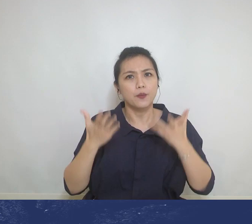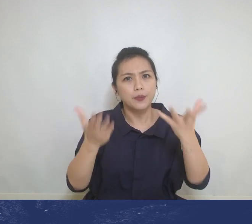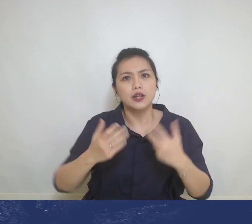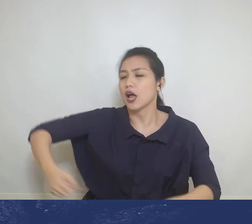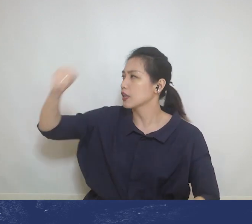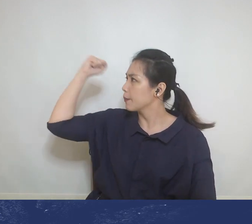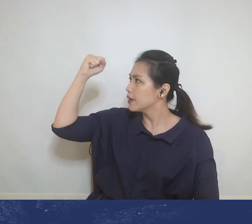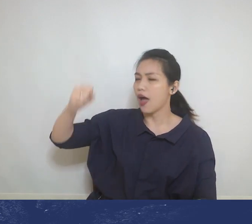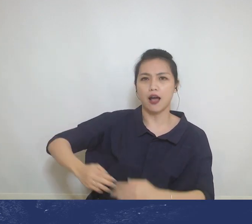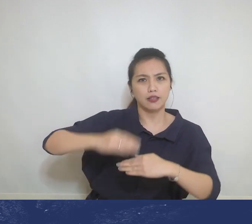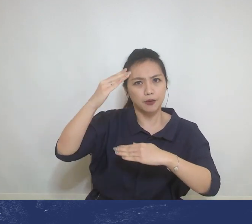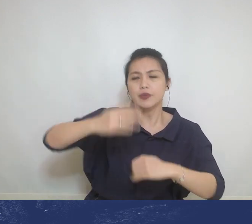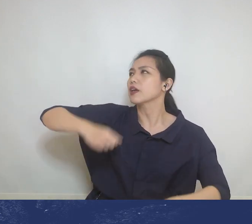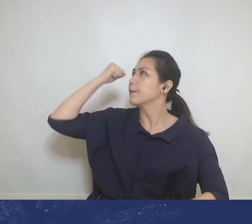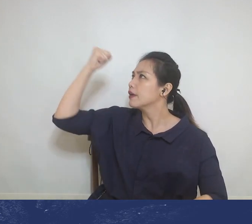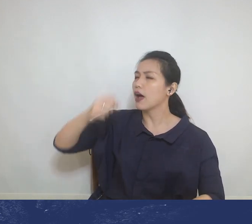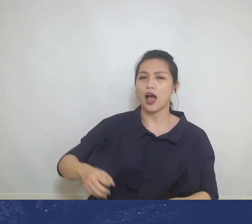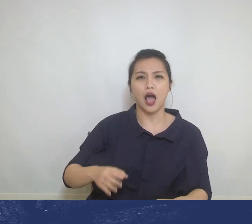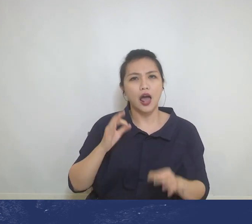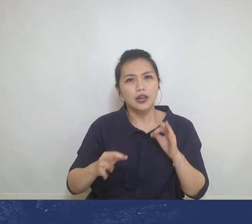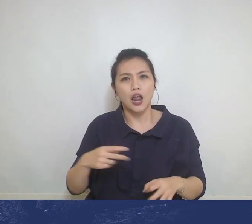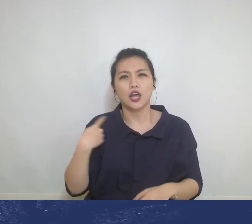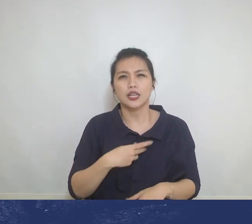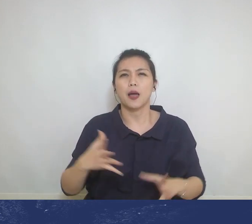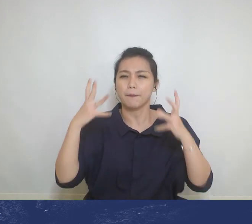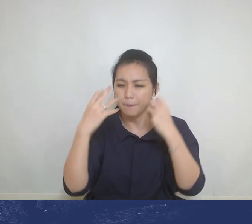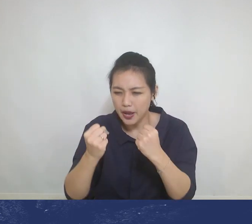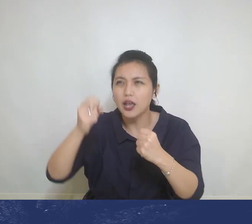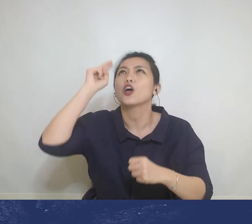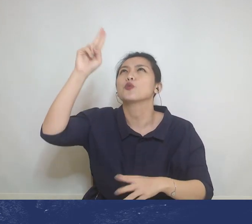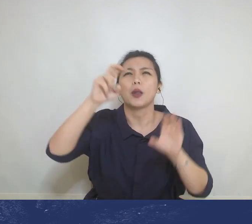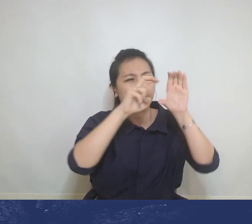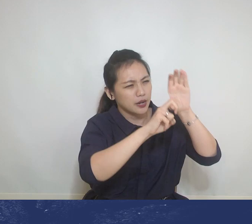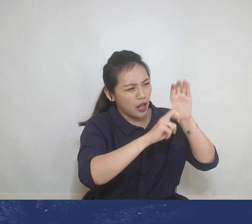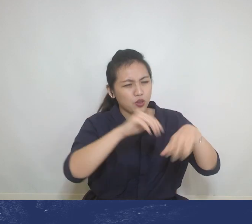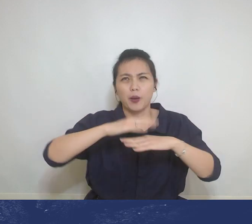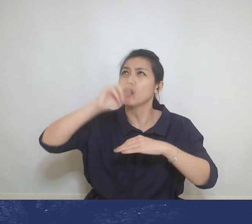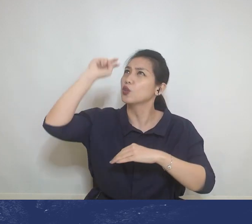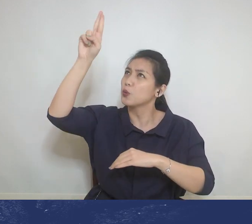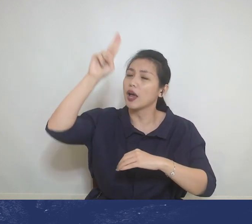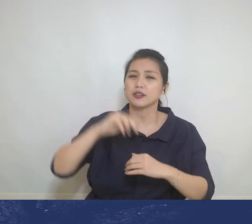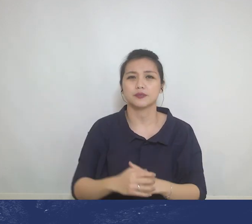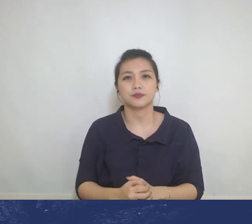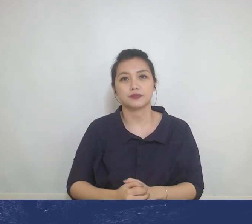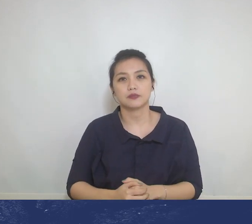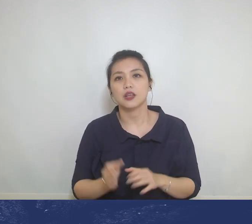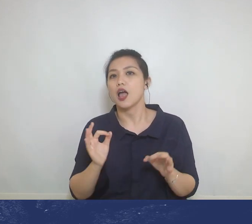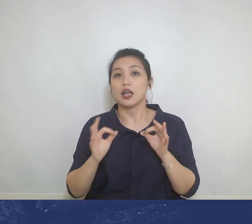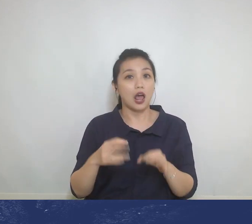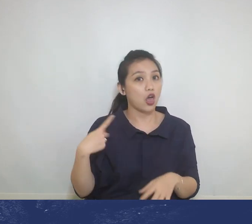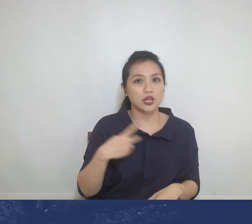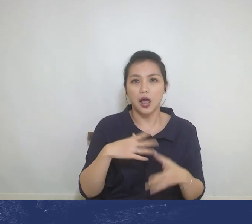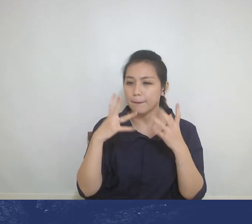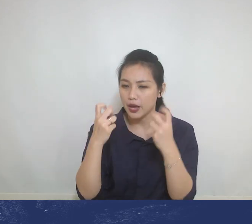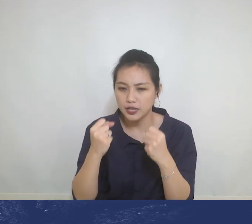berikan kemenangan demi kemenangan kalau kita itu maunya bergantung sama Tuhan, bukan sama terpelecoknya. Tapi